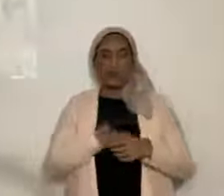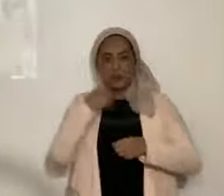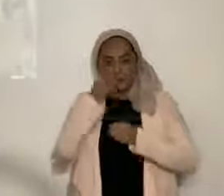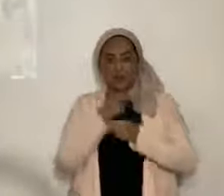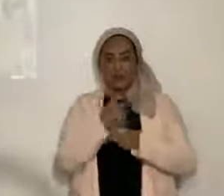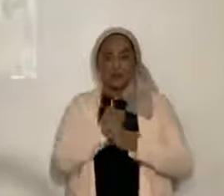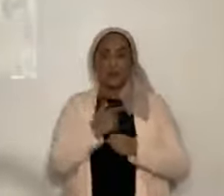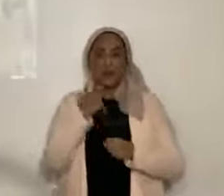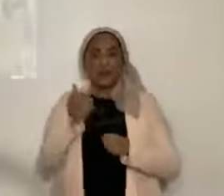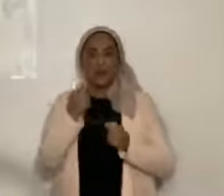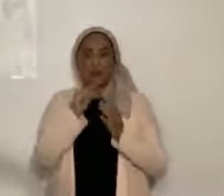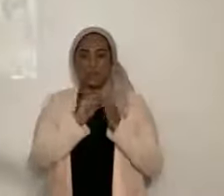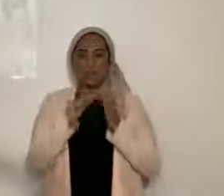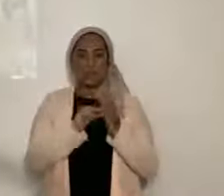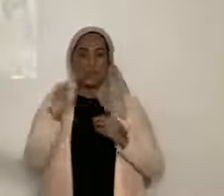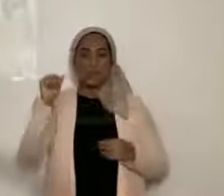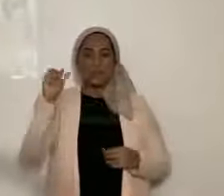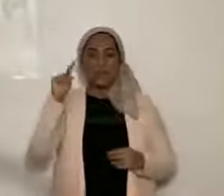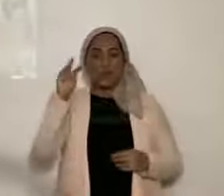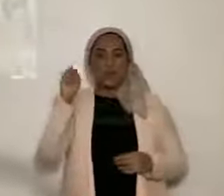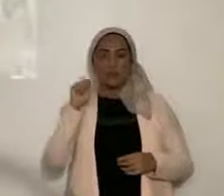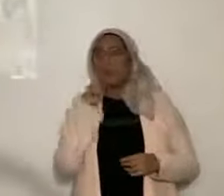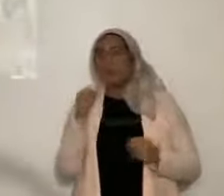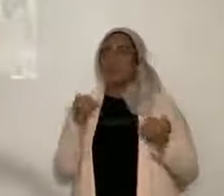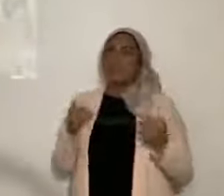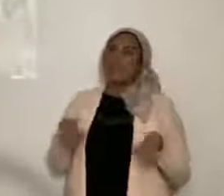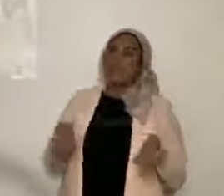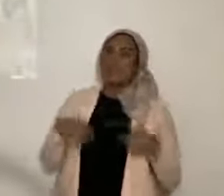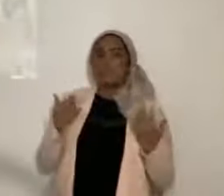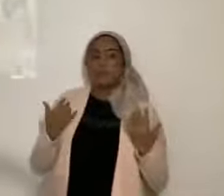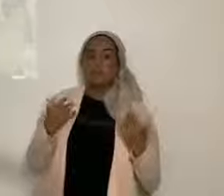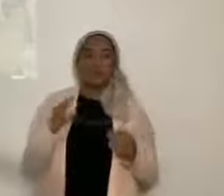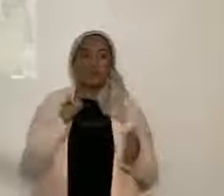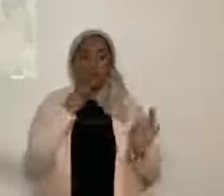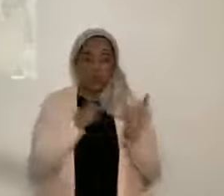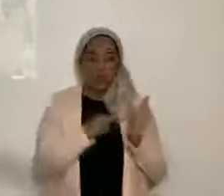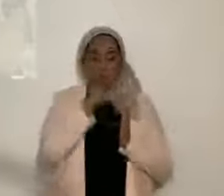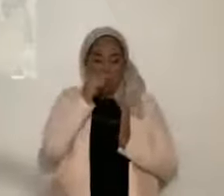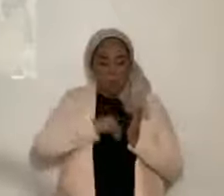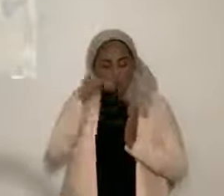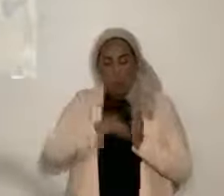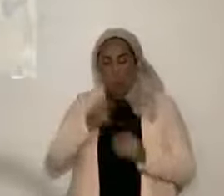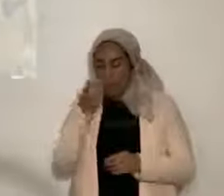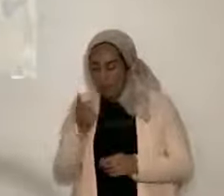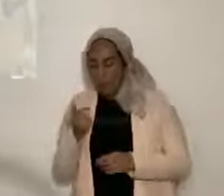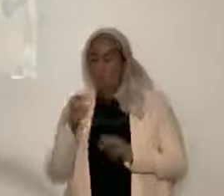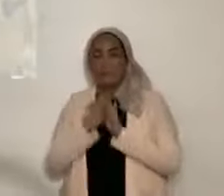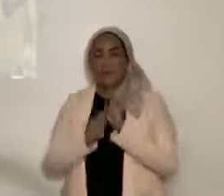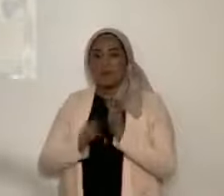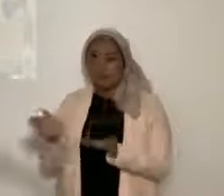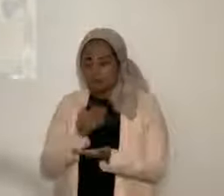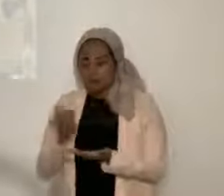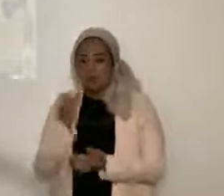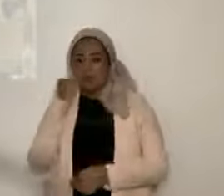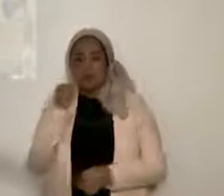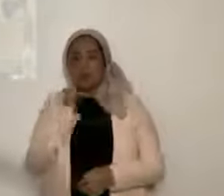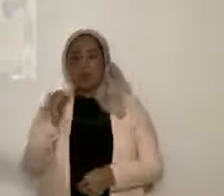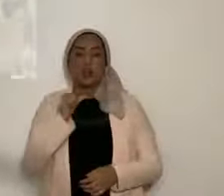citas búsquenlas. Hechos, no te quedes así, esperando. No, anota, ve la Biblia. Si no, no vas a